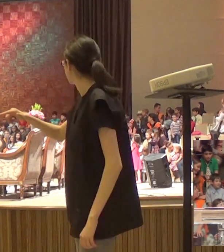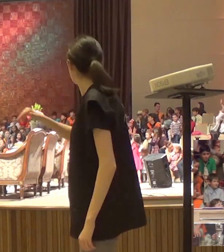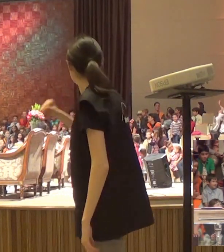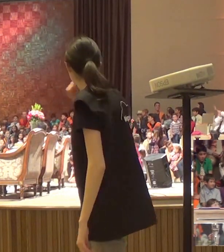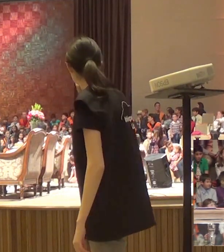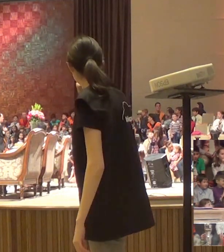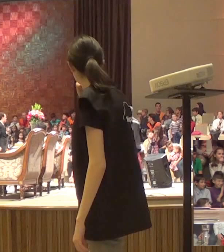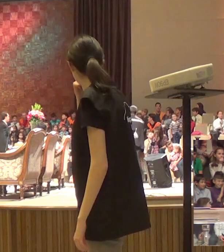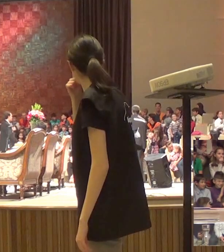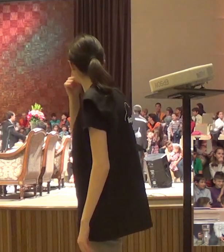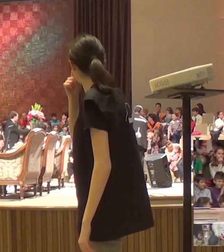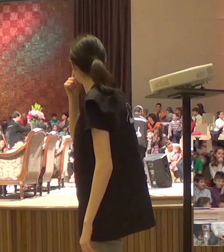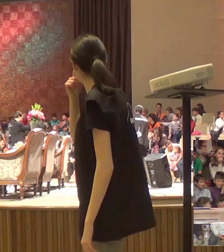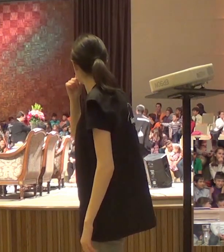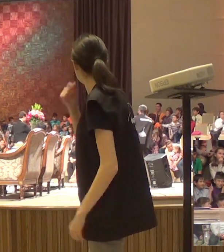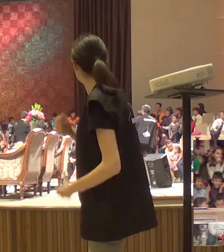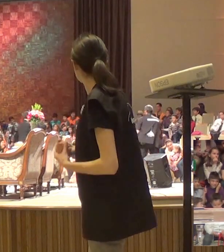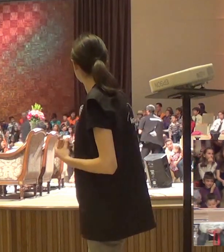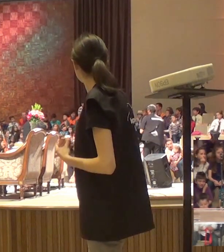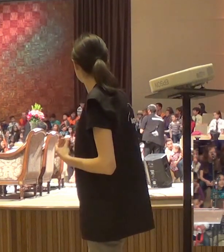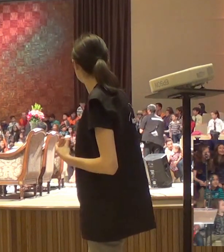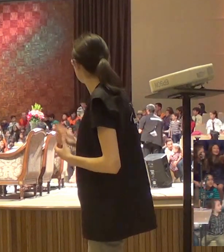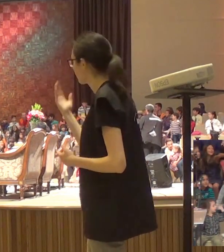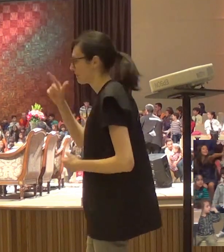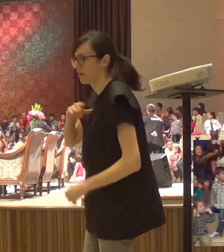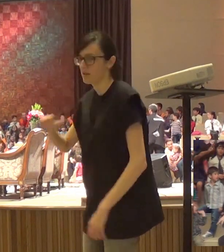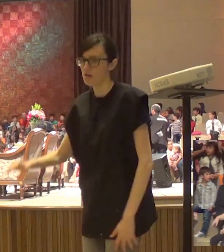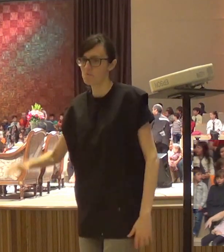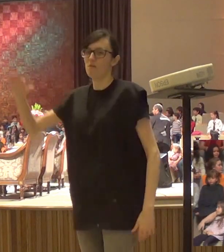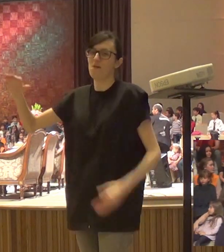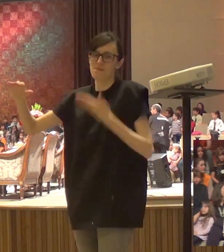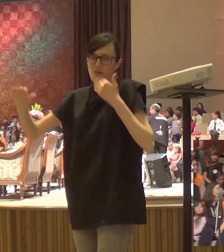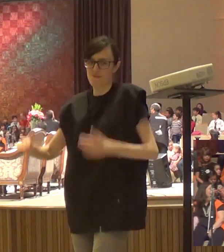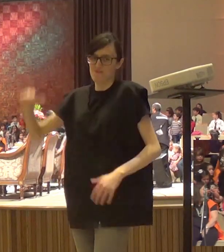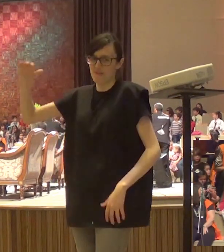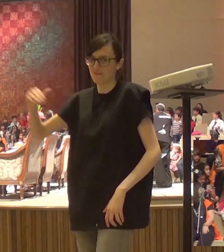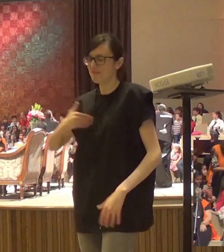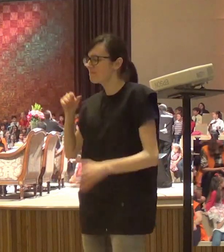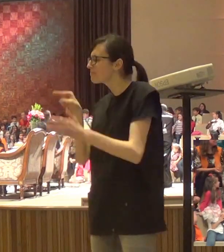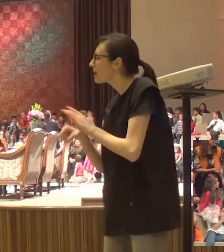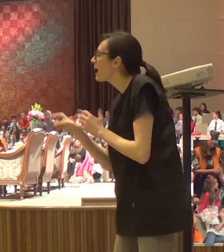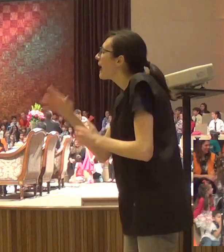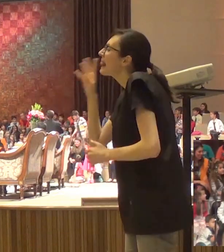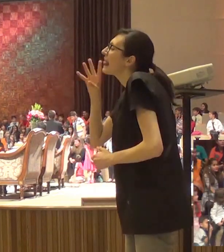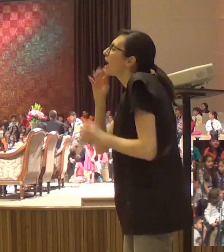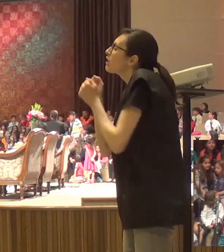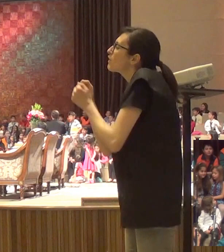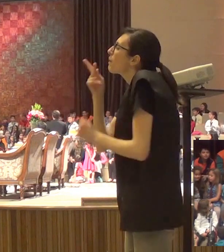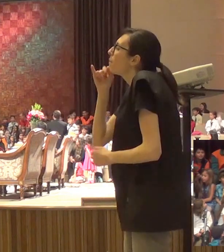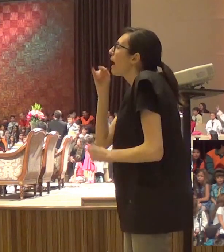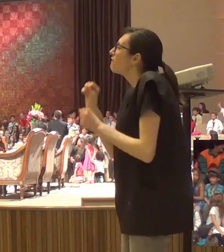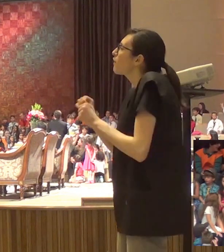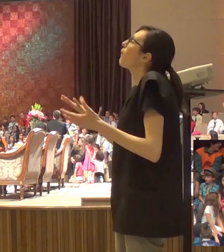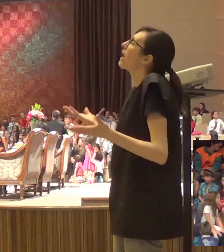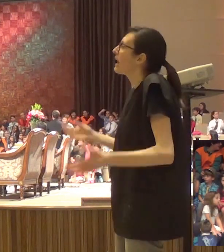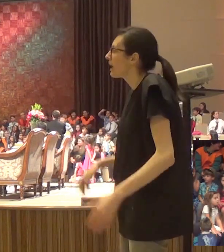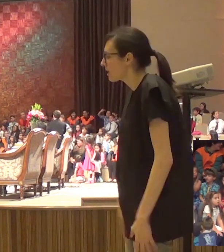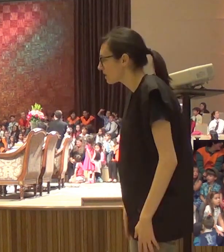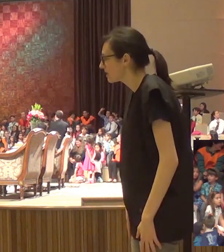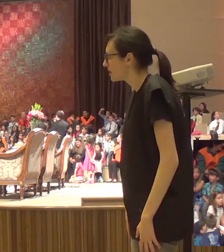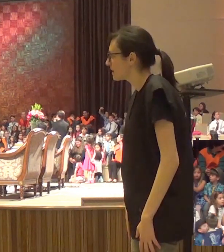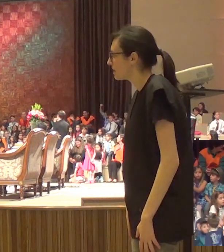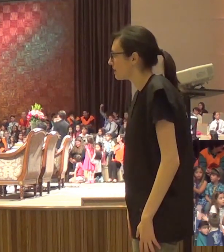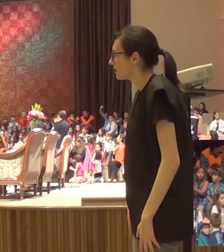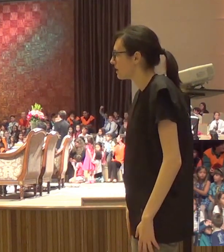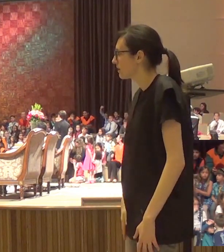Samuca? Ah, e vamos pegar os maiores aqui. Vem cá, Joãozinho, me ajuda aqui. Vem cá. Uma coisa legal que